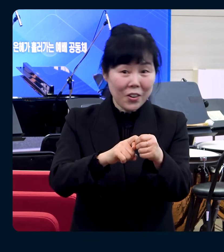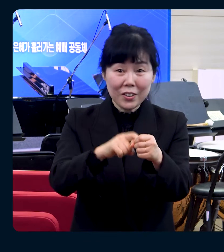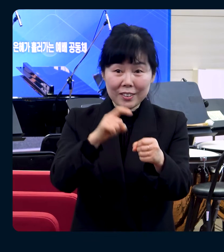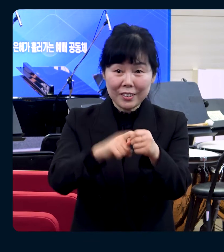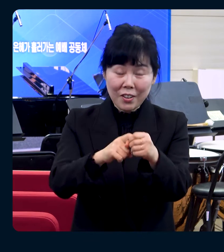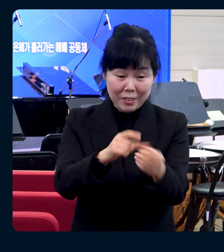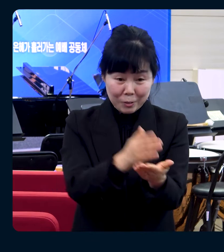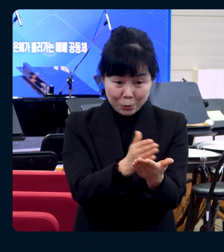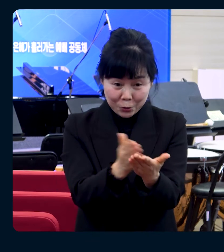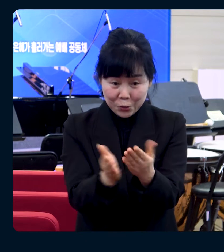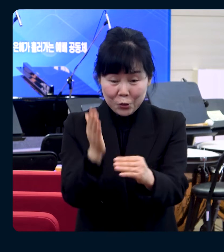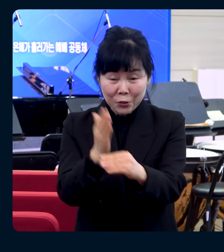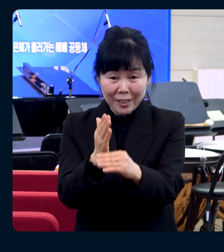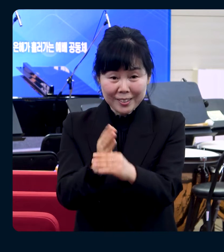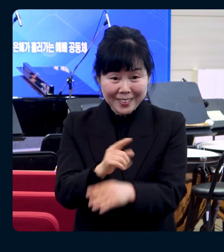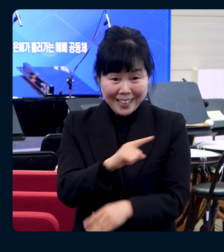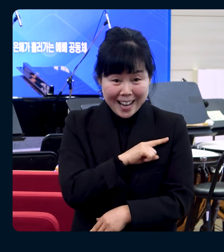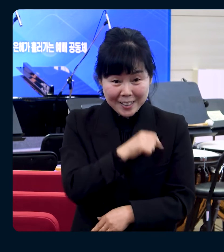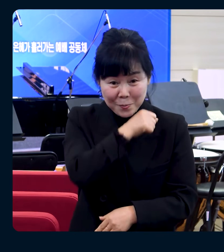그렇죠? 웬떡. 예.